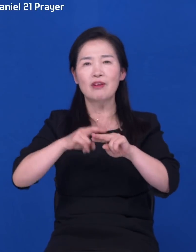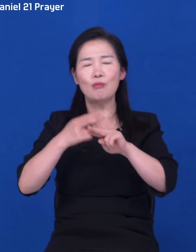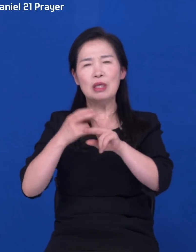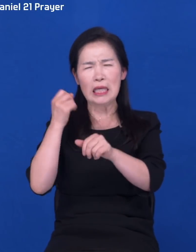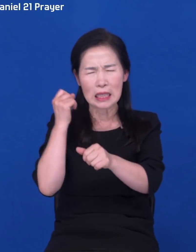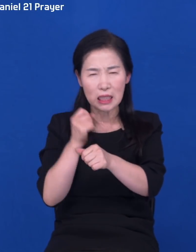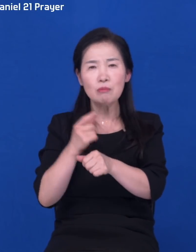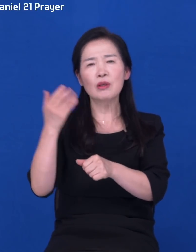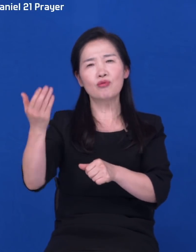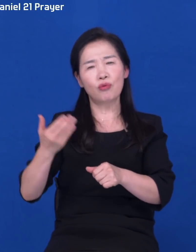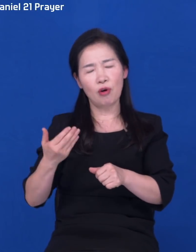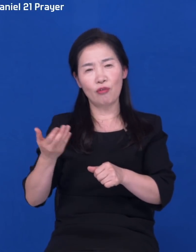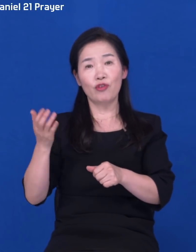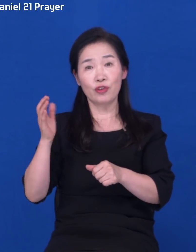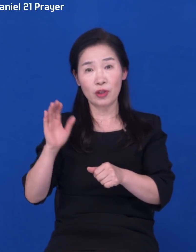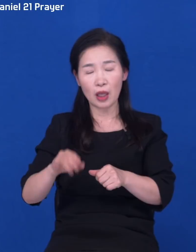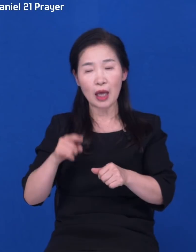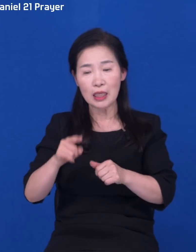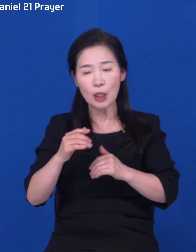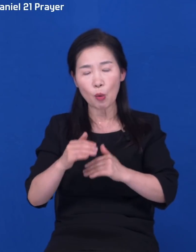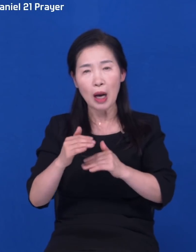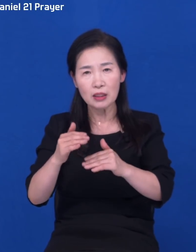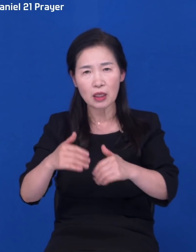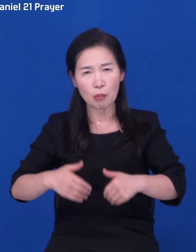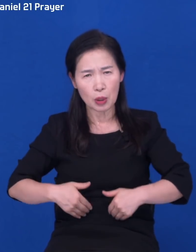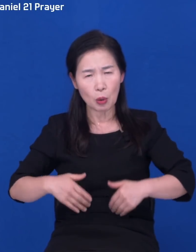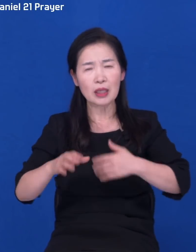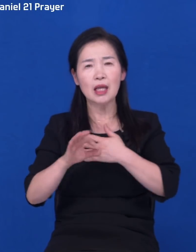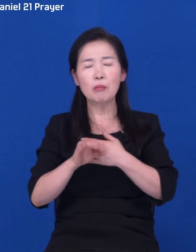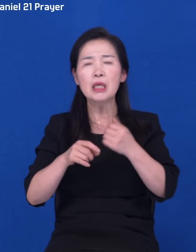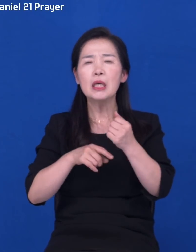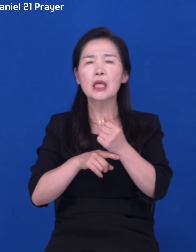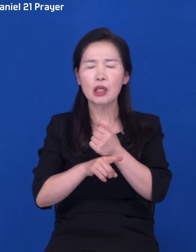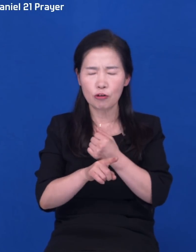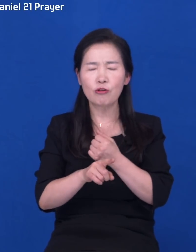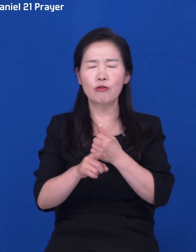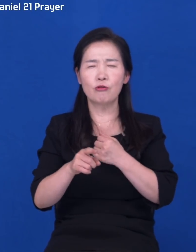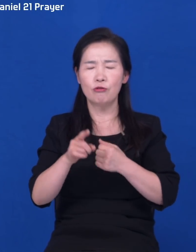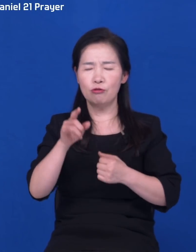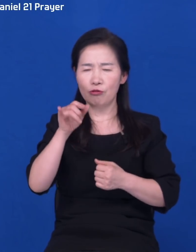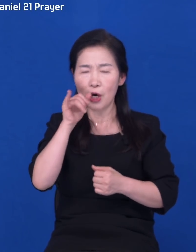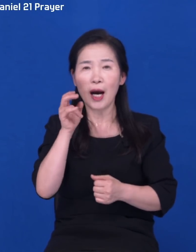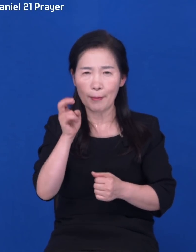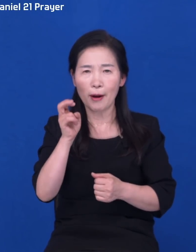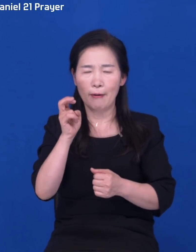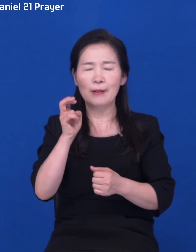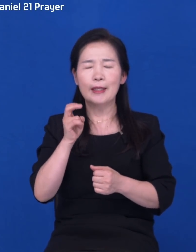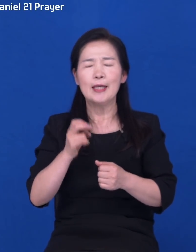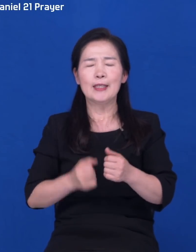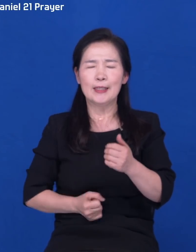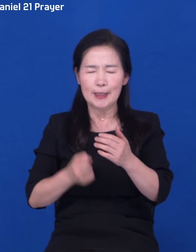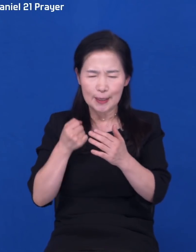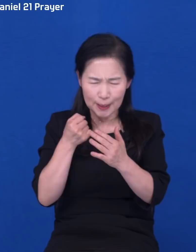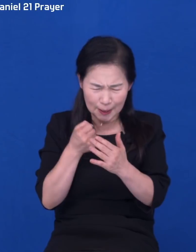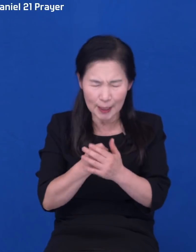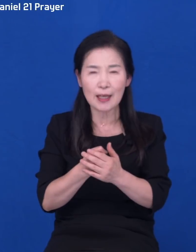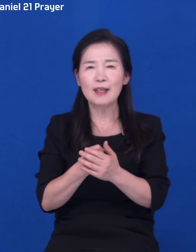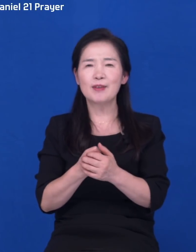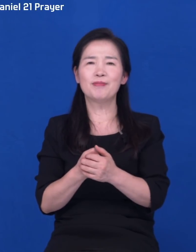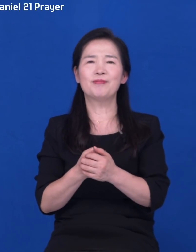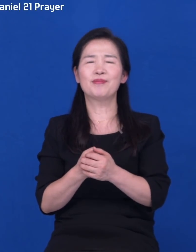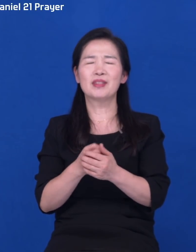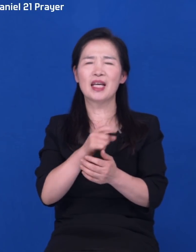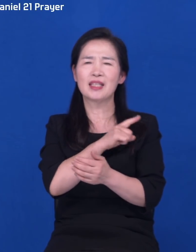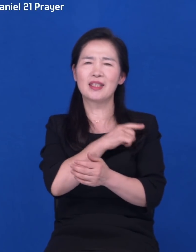꼭 겪어야 된다면 분명히 이유가 있을 거예요. 겪겠습니다. 그렇게 가장 힘든 거, 저 솔직히